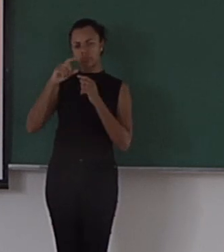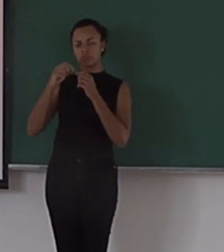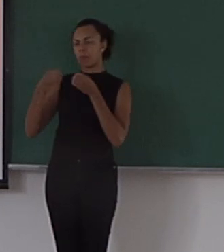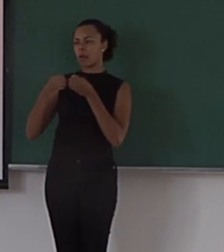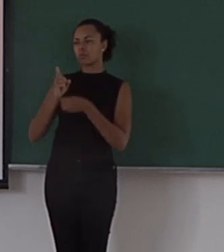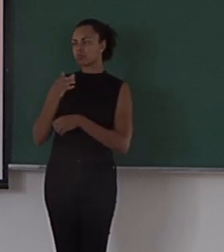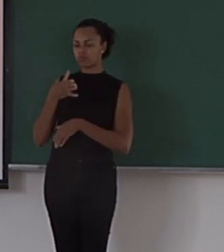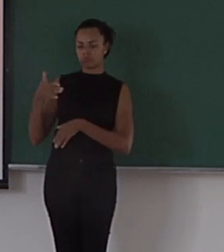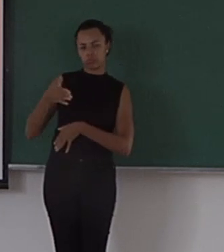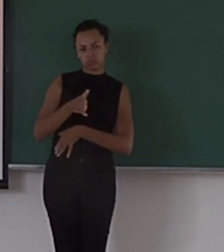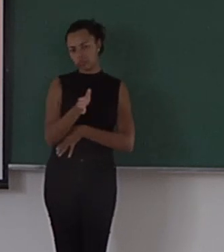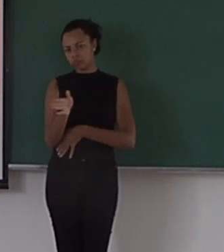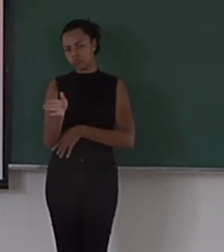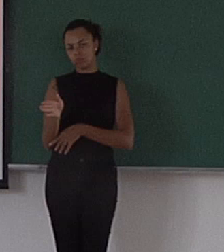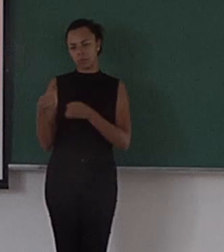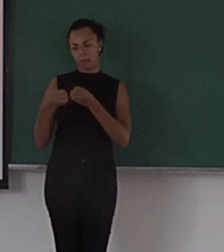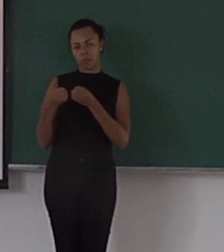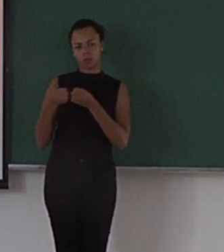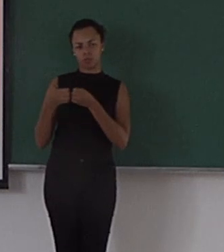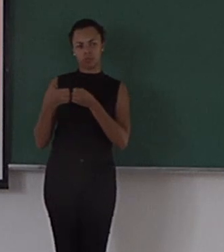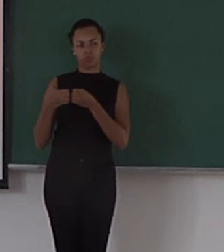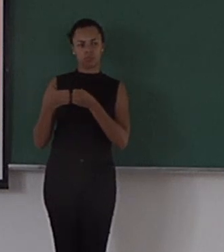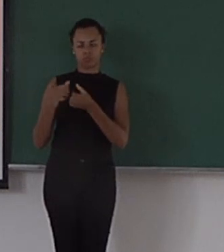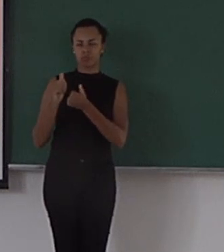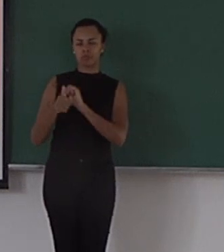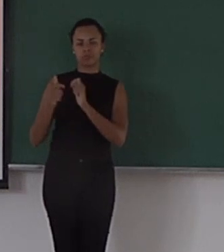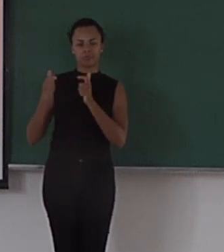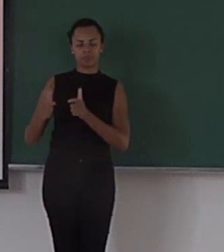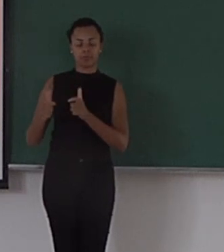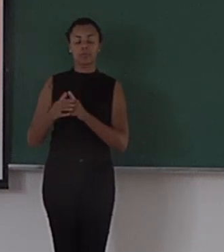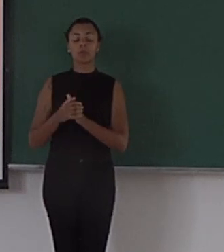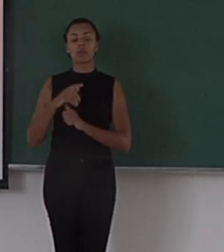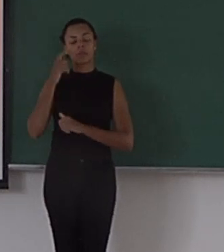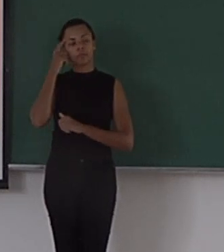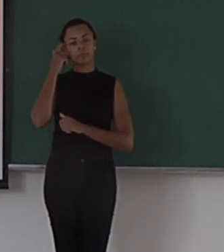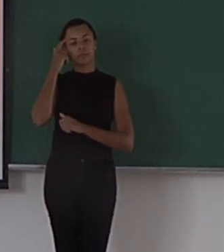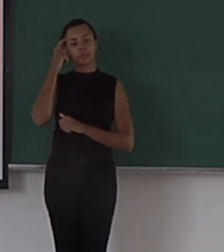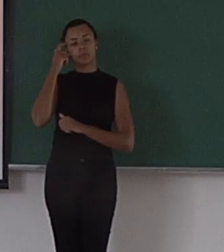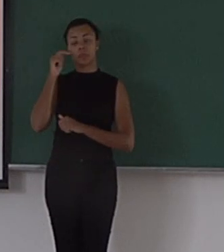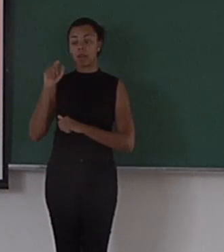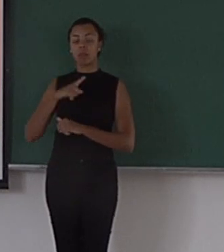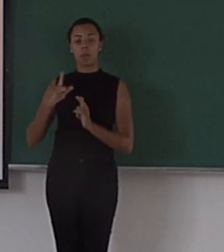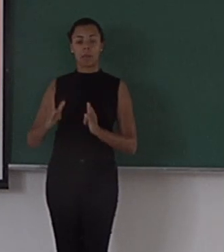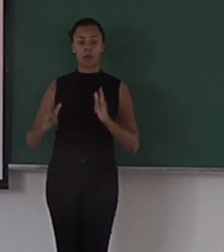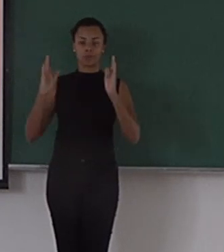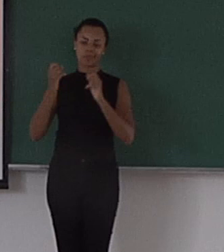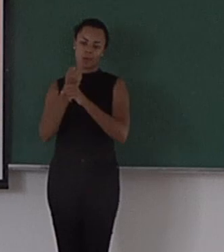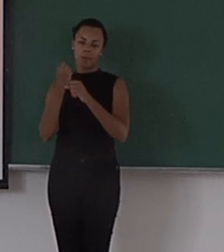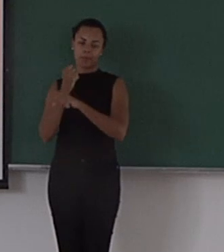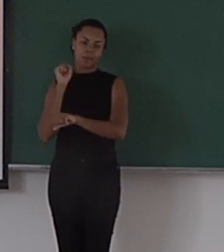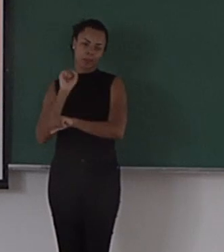pertinho, né, descendo aqui, perto do estádio regional. Lá tem um bloco, um prédio que a obra está